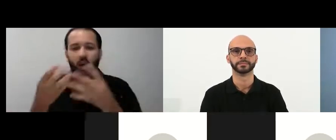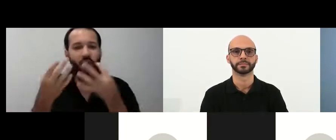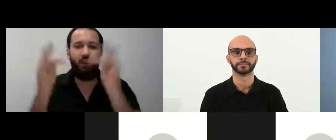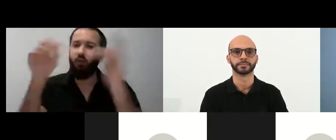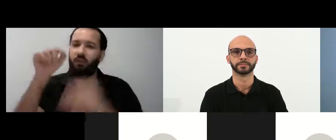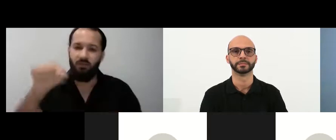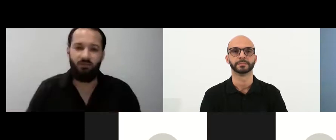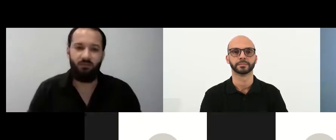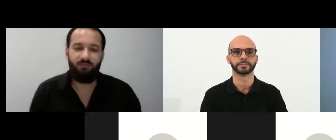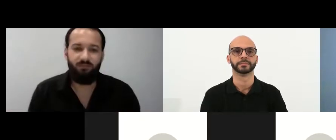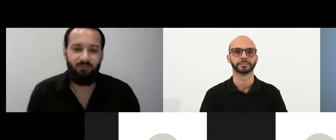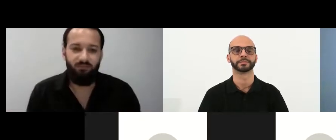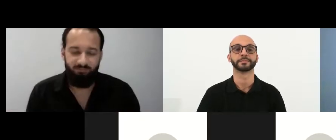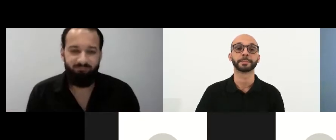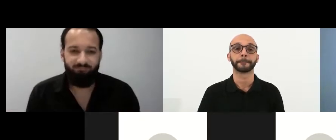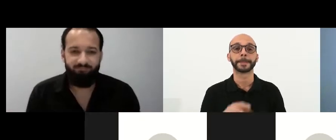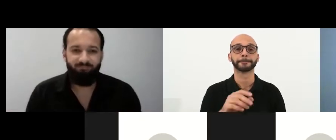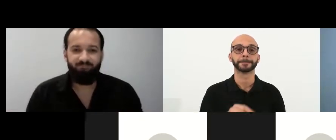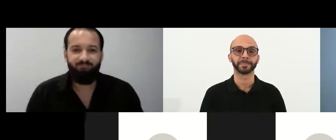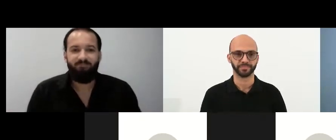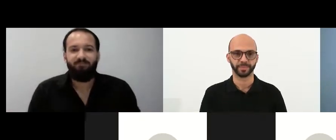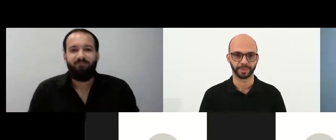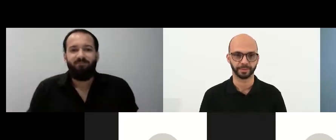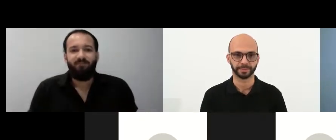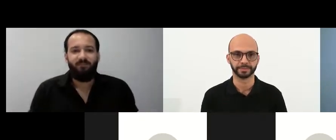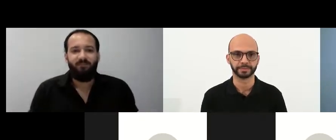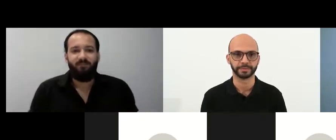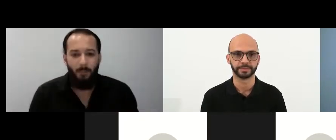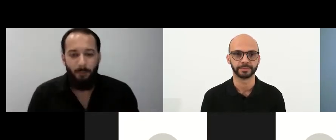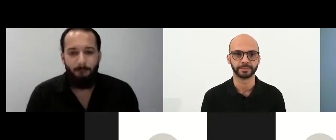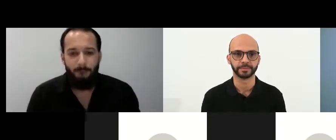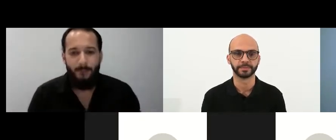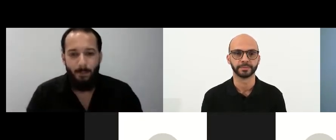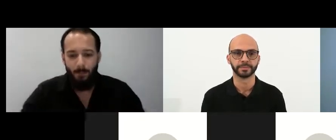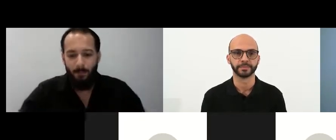na modalidade remota, eu tinha que dar um jeito de buscar, né, e pensar em cima disso.